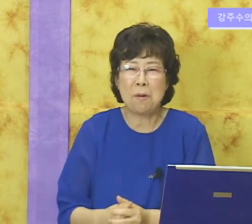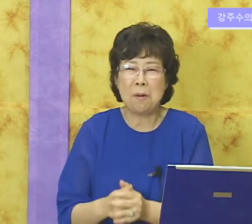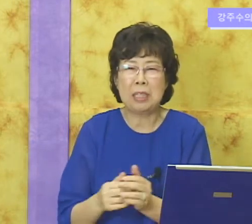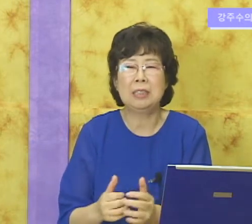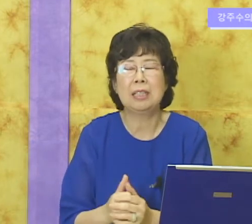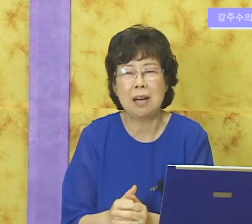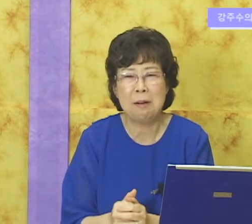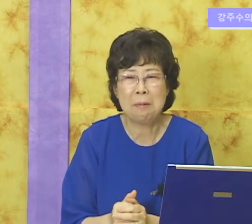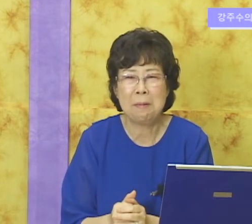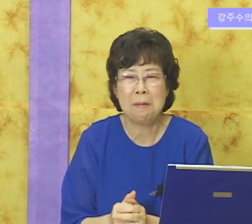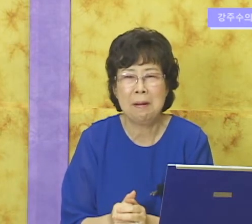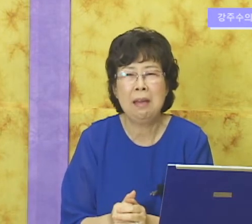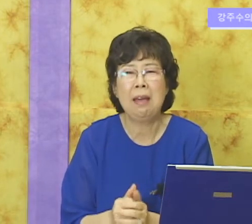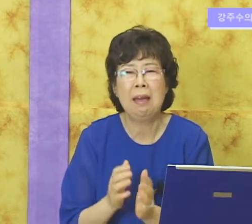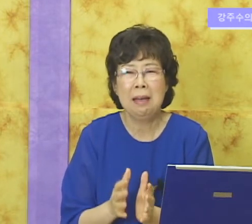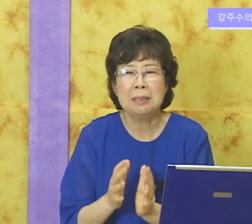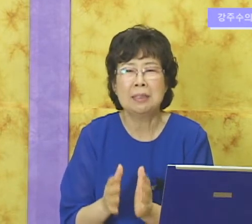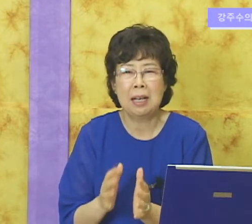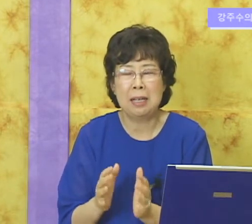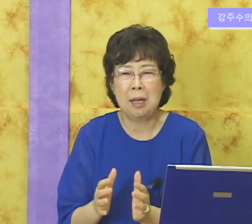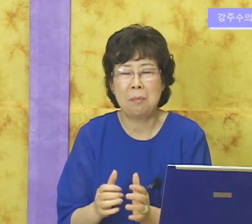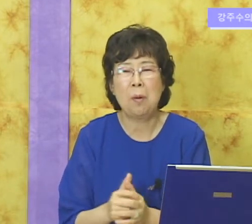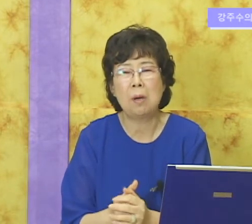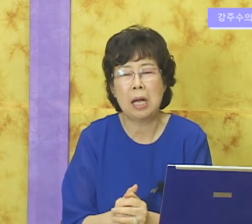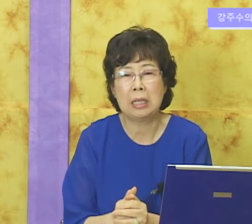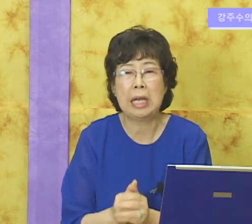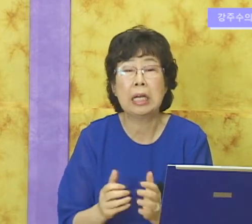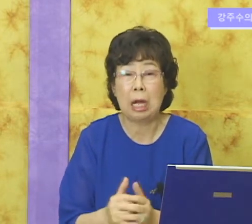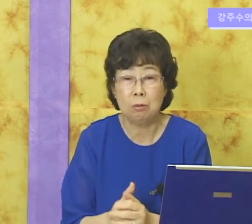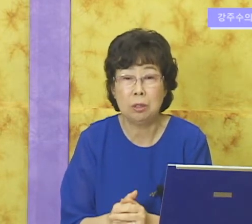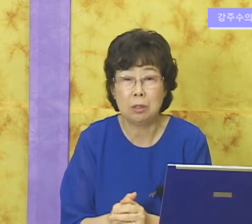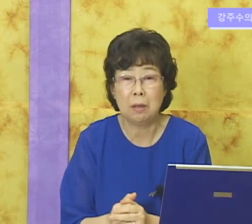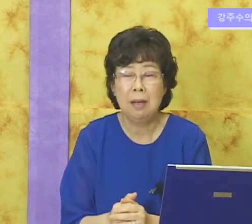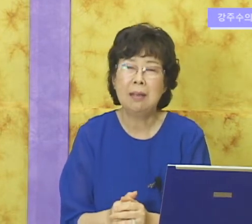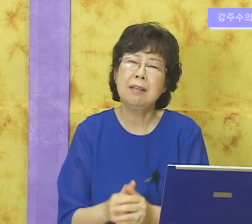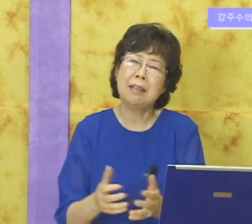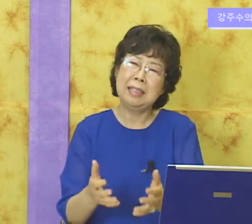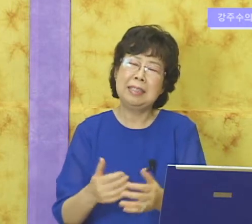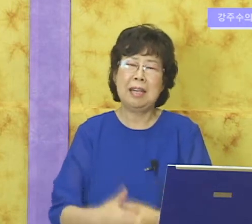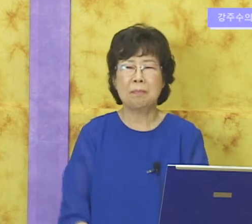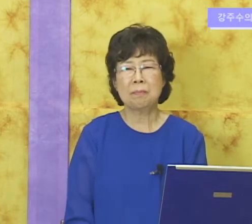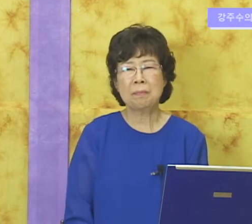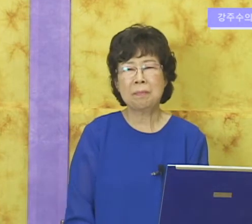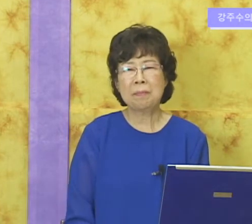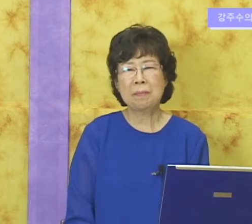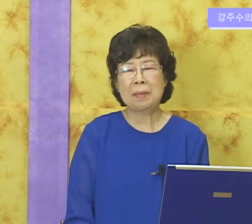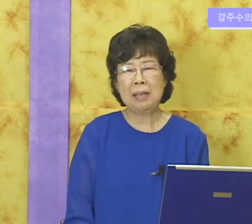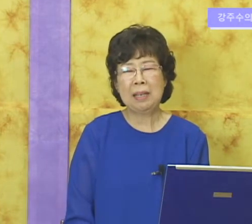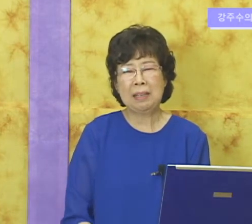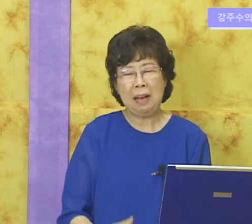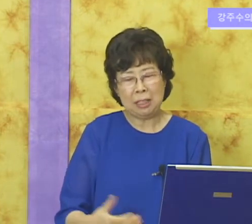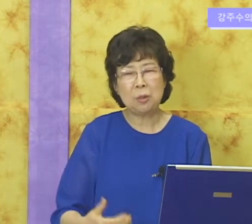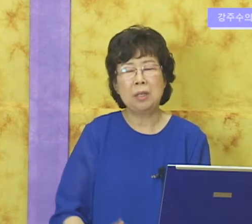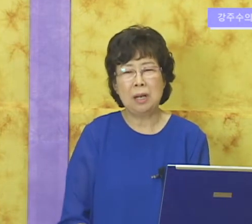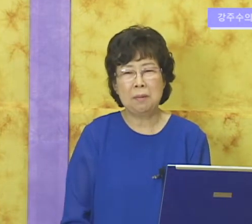젖주고 기저귀 갈고, 예, 적절하게 보호를 하니까 애기가 안 울죠. 그러니까 이제 안